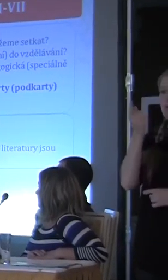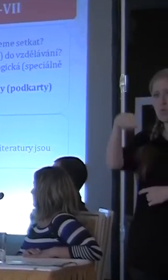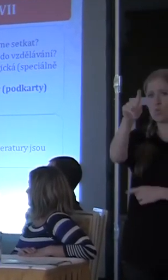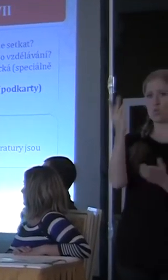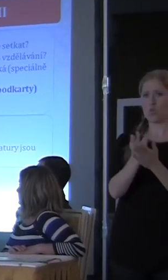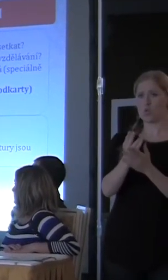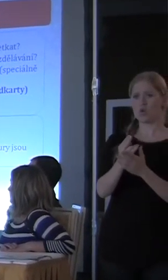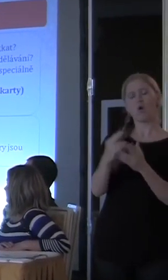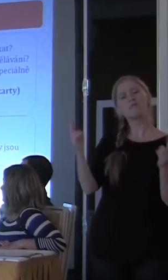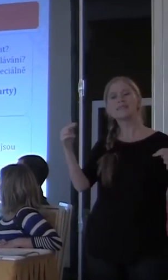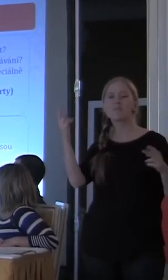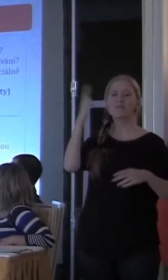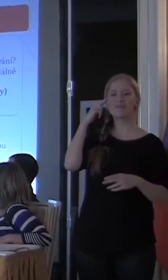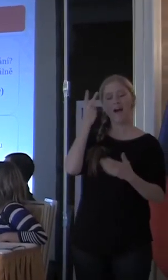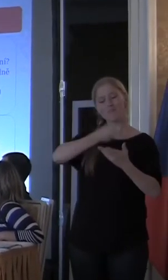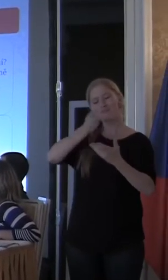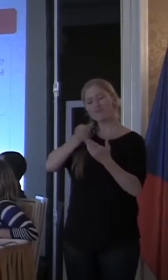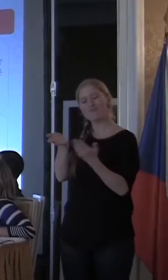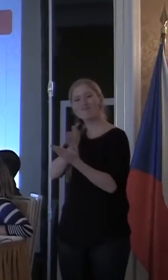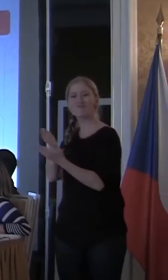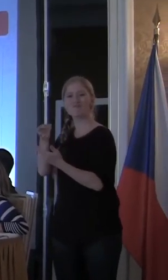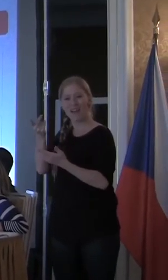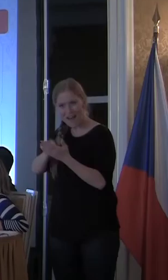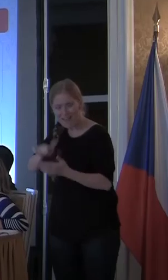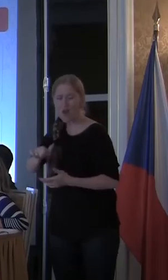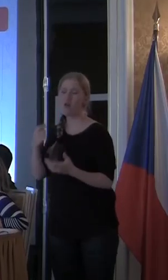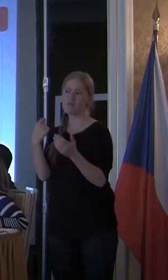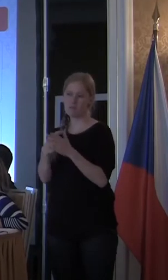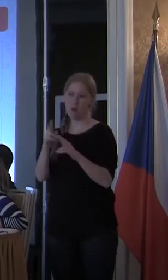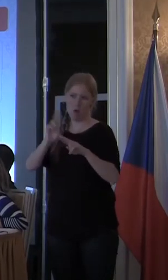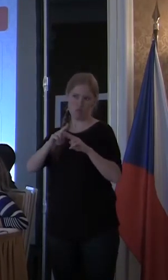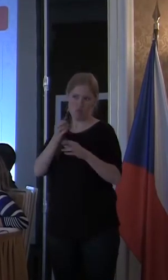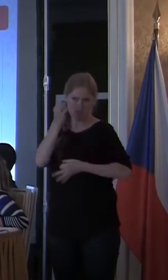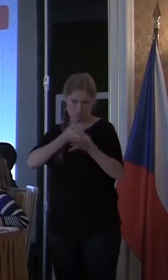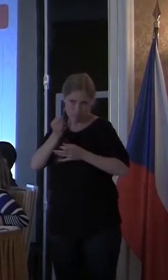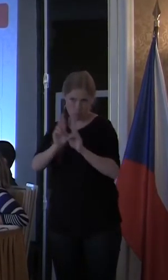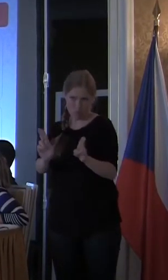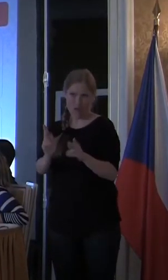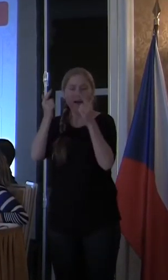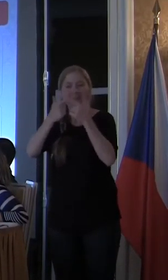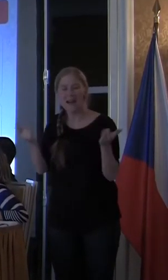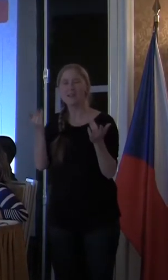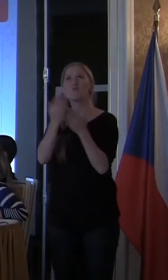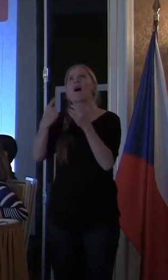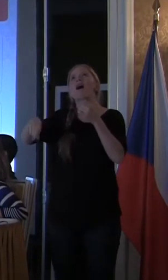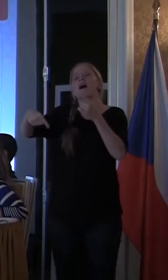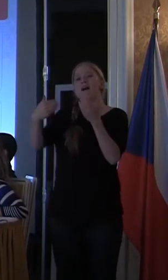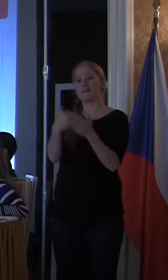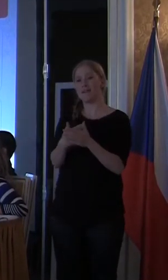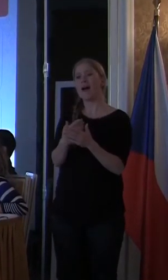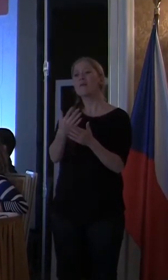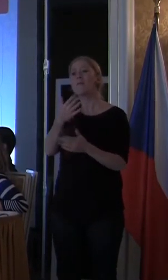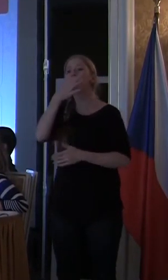v katalogu dílčím a já slibuju, že tam 30. června bude, tak vám přeju pěkné prázdniny s katalogem podpůrných